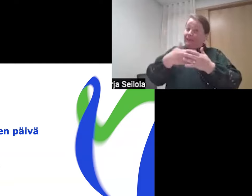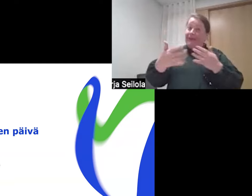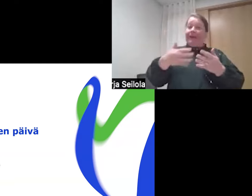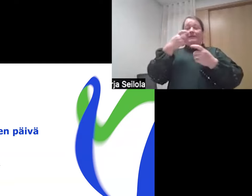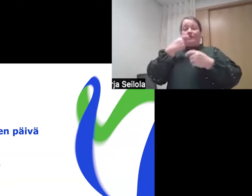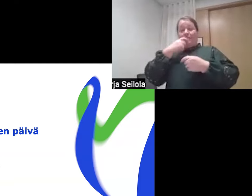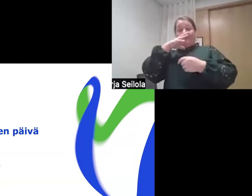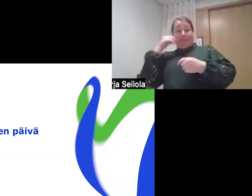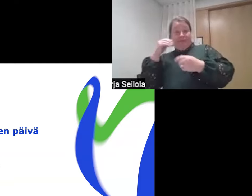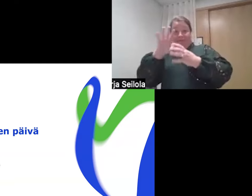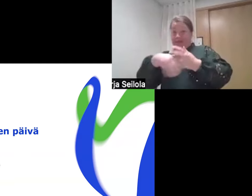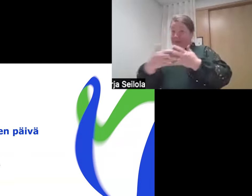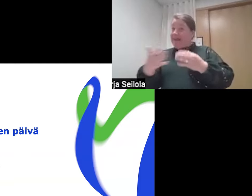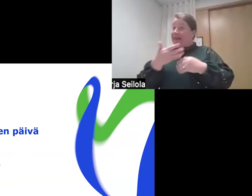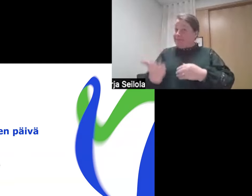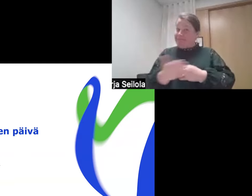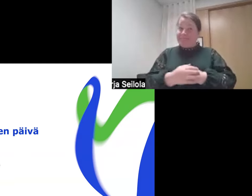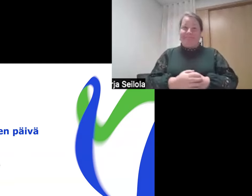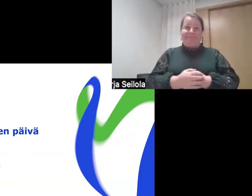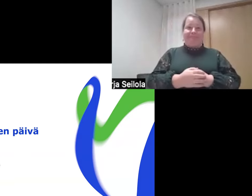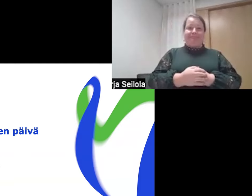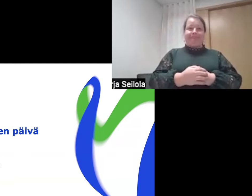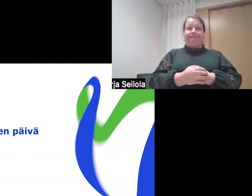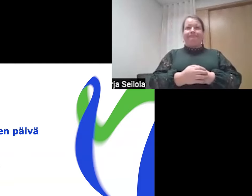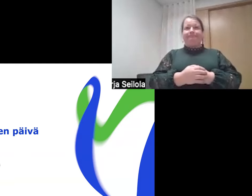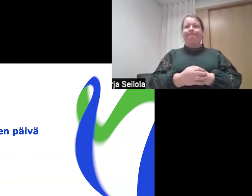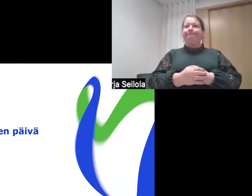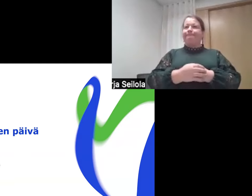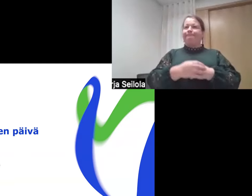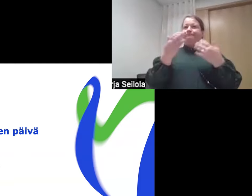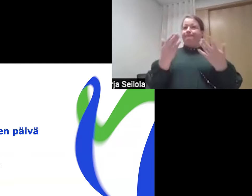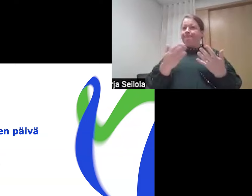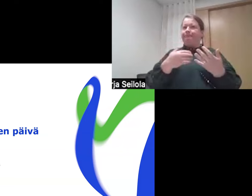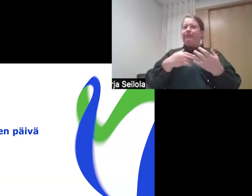viittomakielen päivää. Eli juhlimme totta kai suomalaista ja suomenruotsalaista